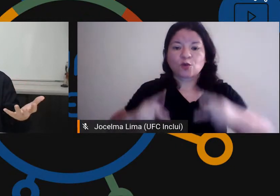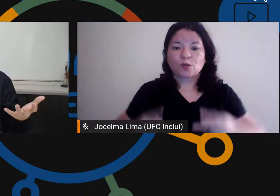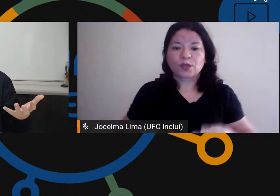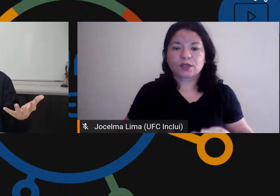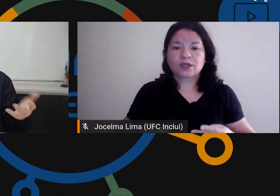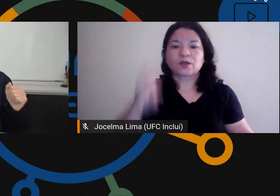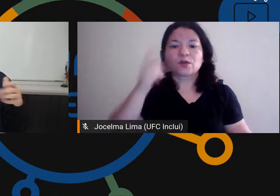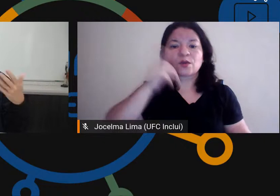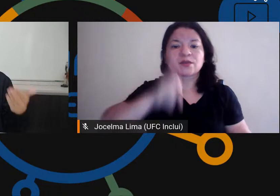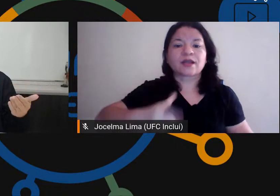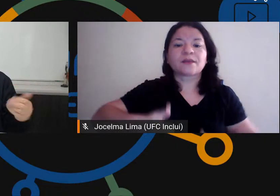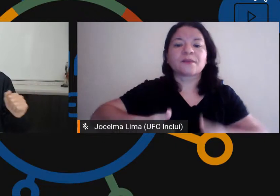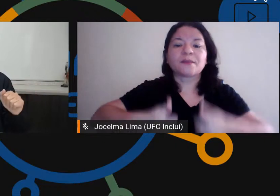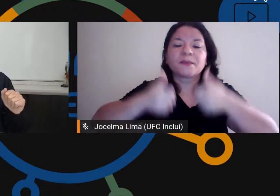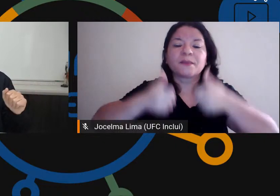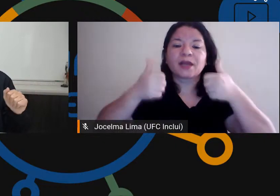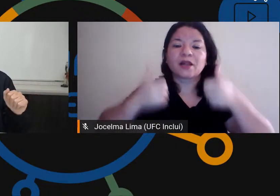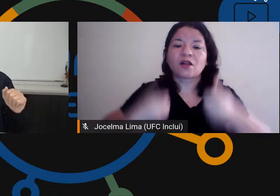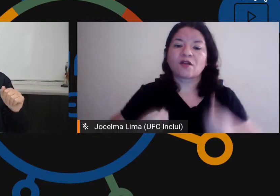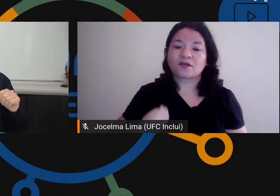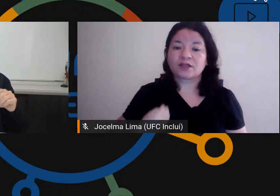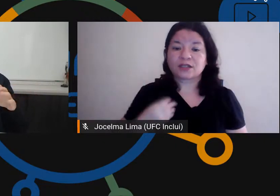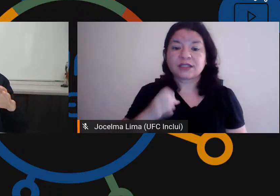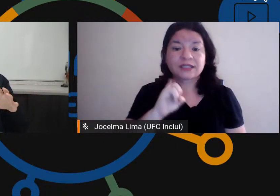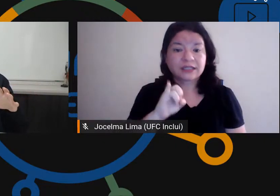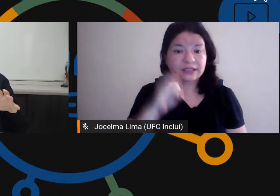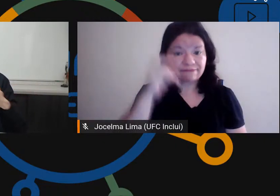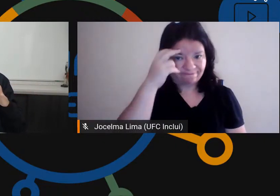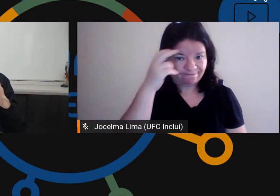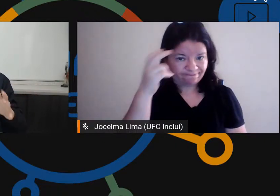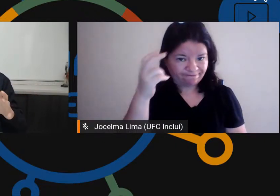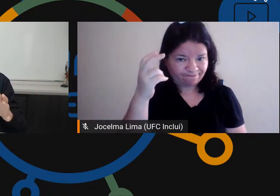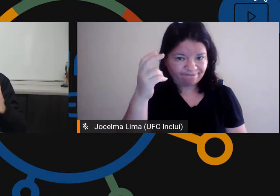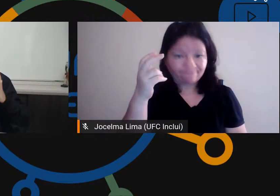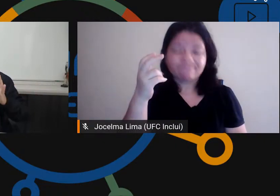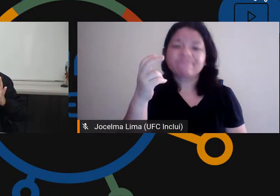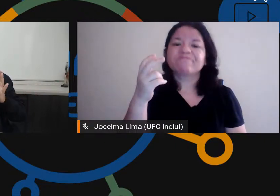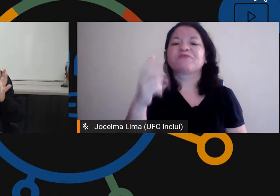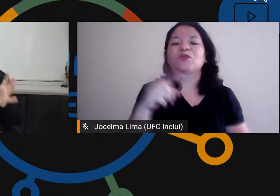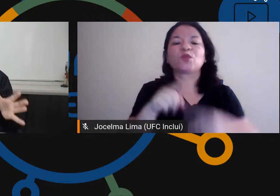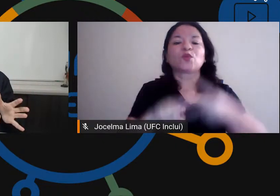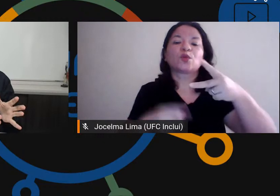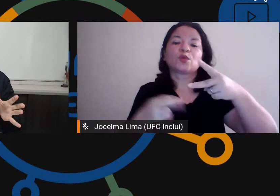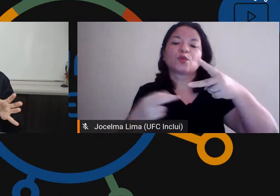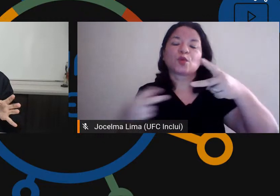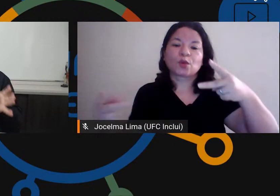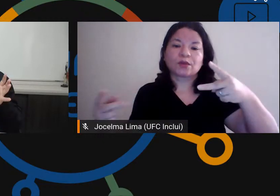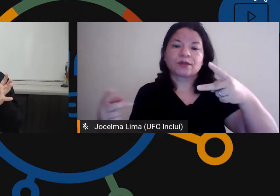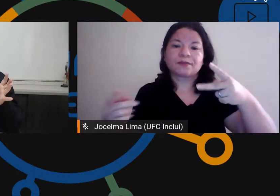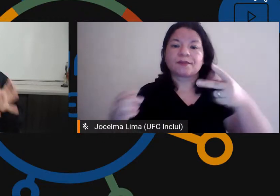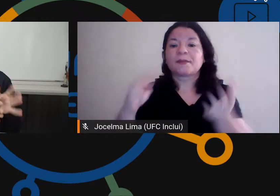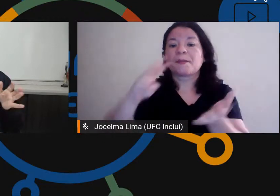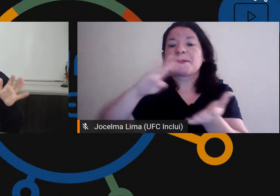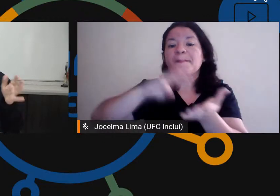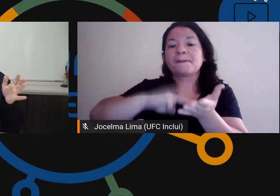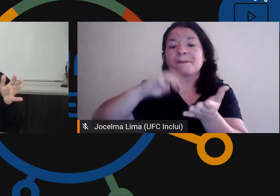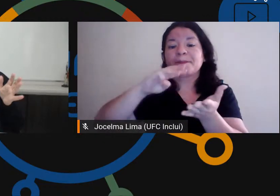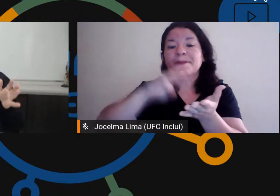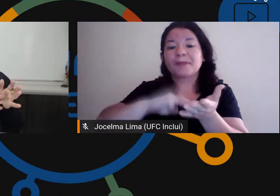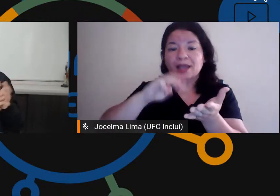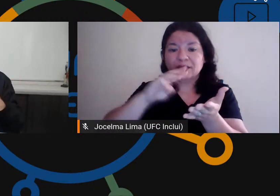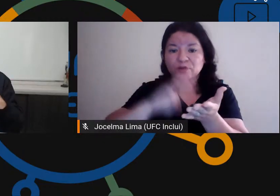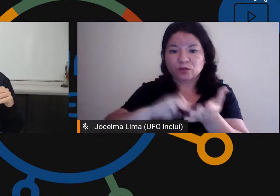sobreviver, se for inteligente. Não é? Ela dá duas coisas. Ela dá seu método, que é um método robusto,